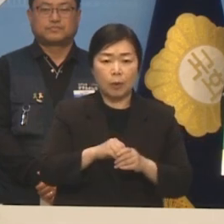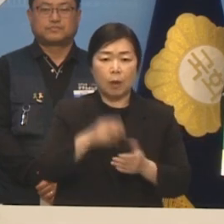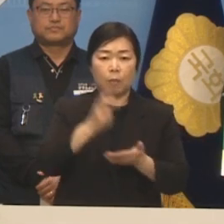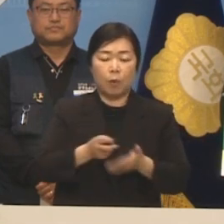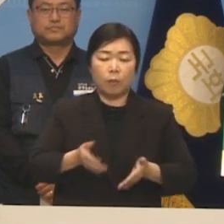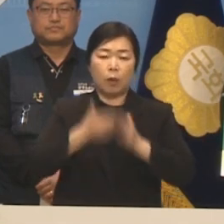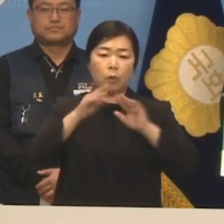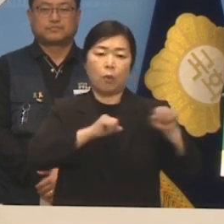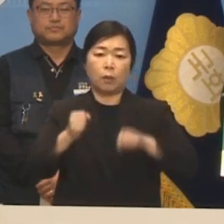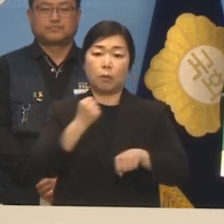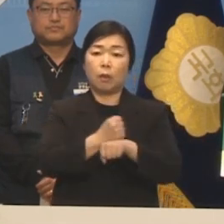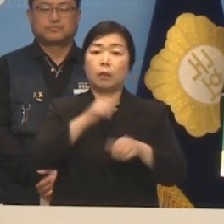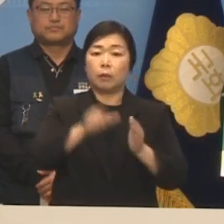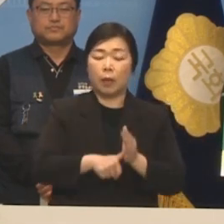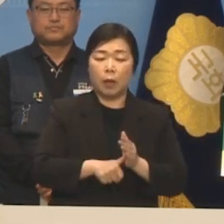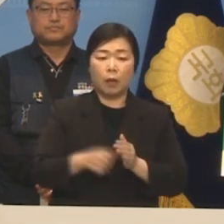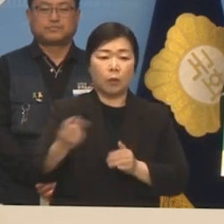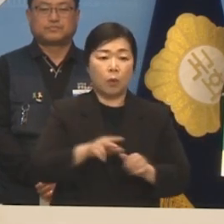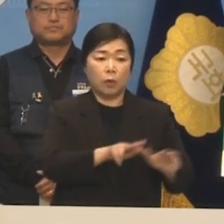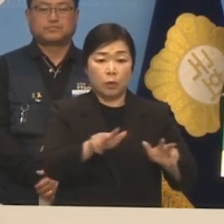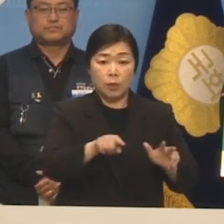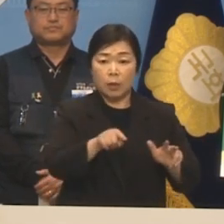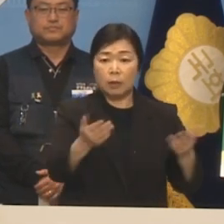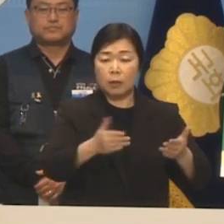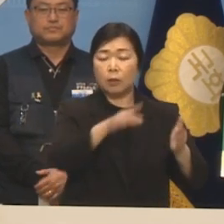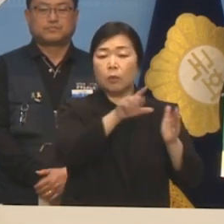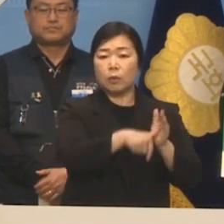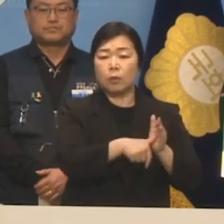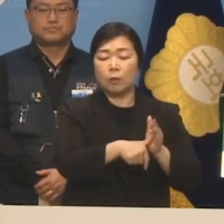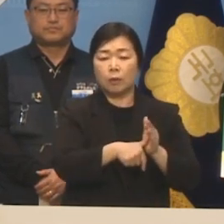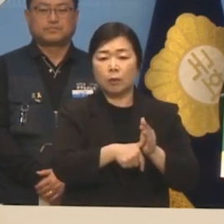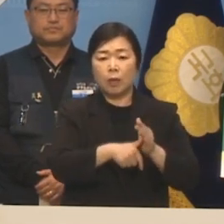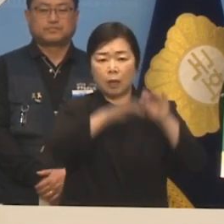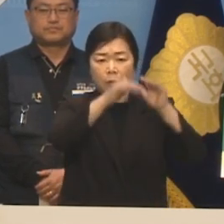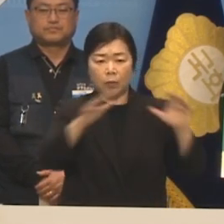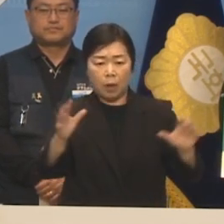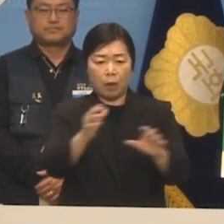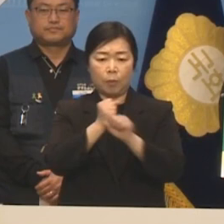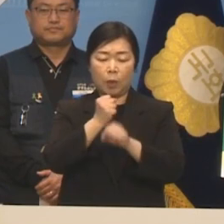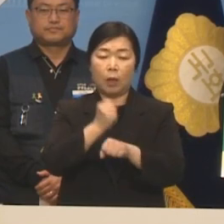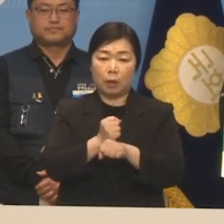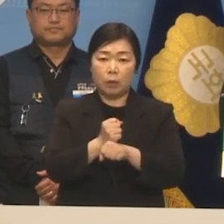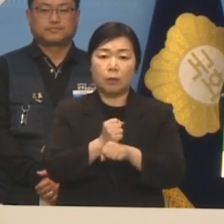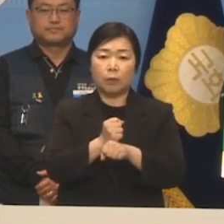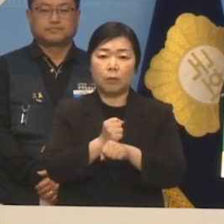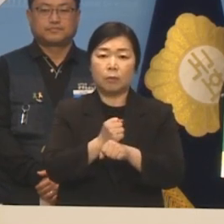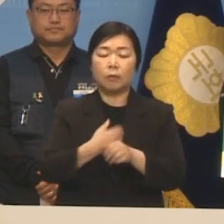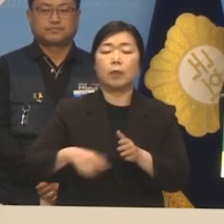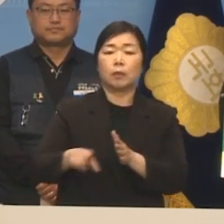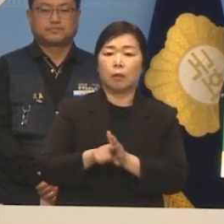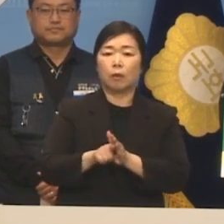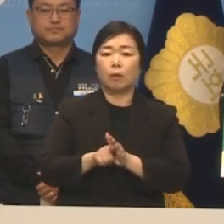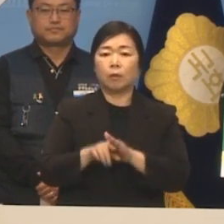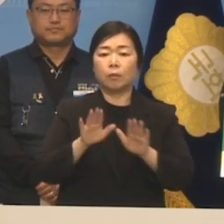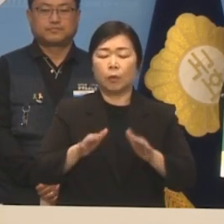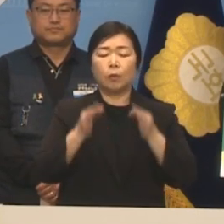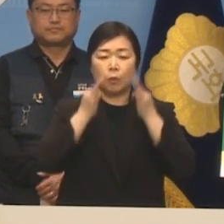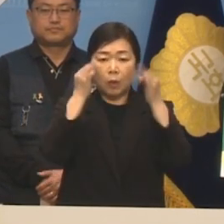활동과 현장에서의 의지가 함께 모이는 그런 노력들을 이번 총선에서 해나갈